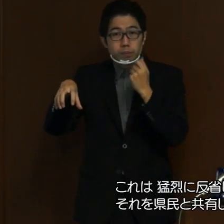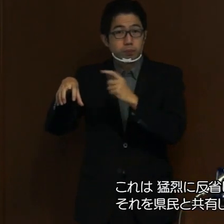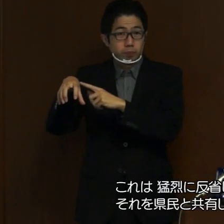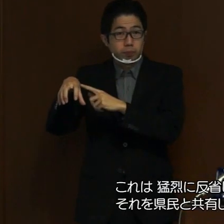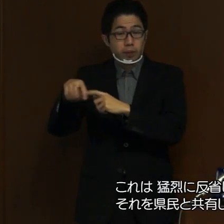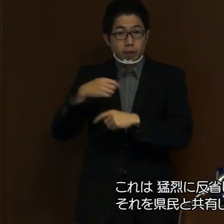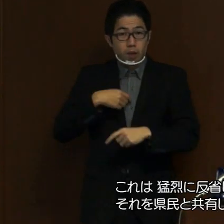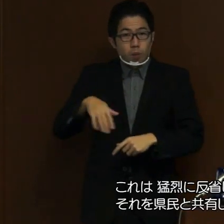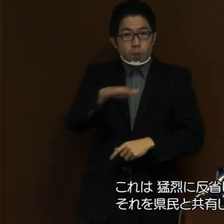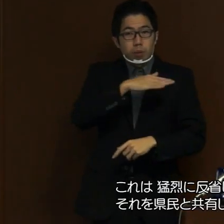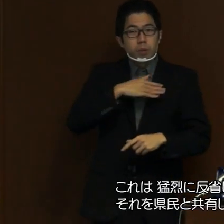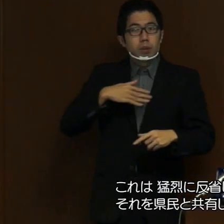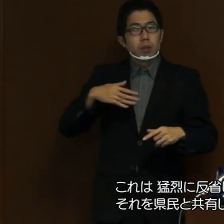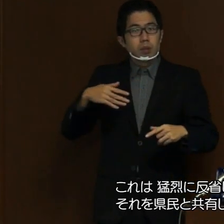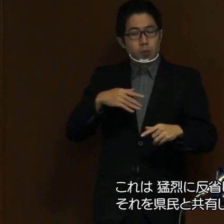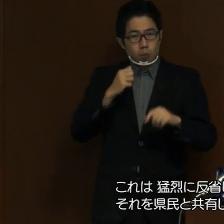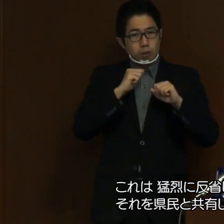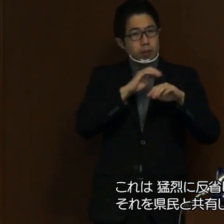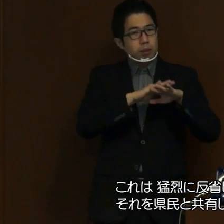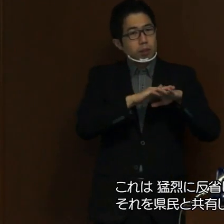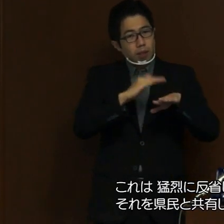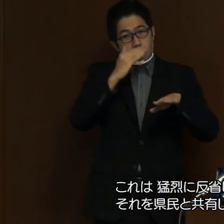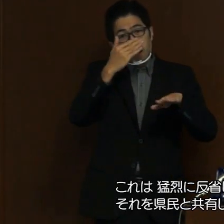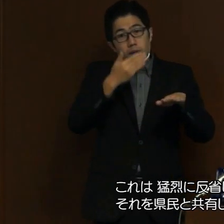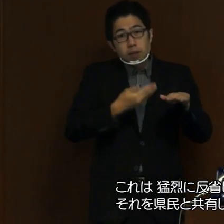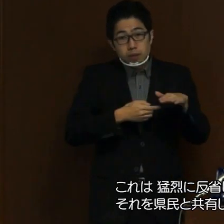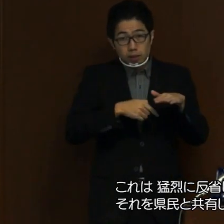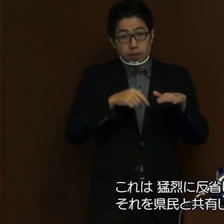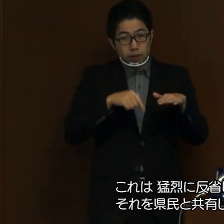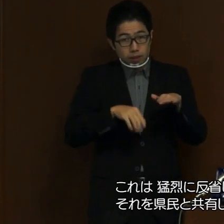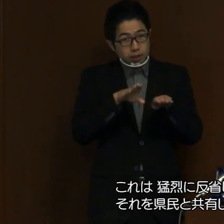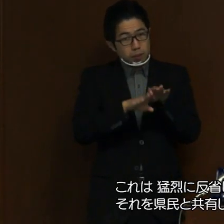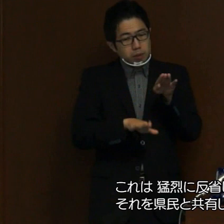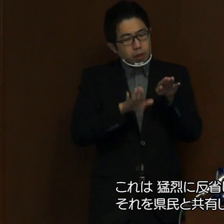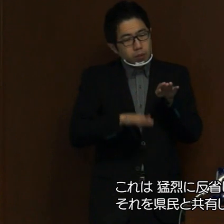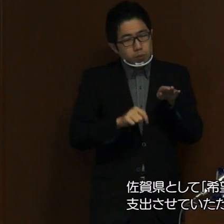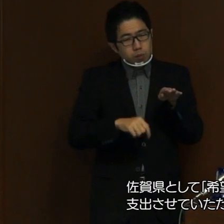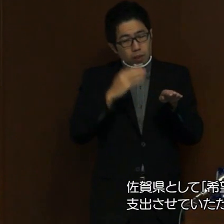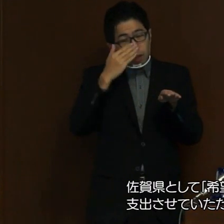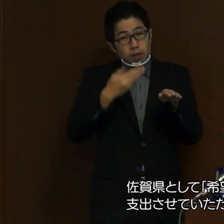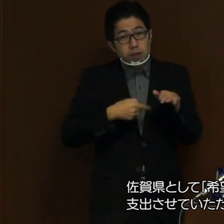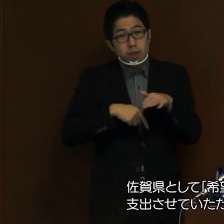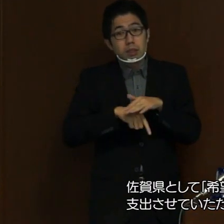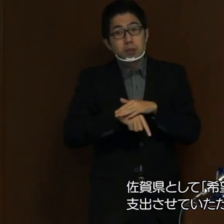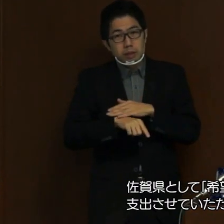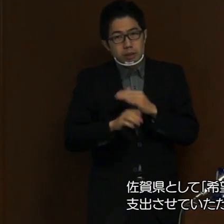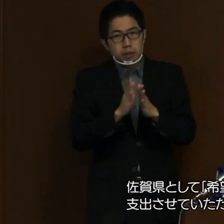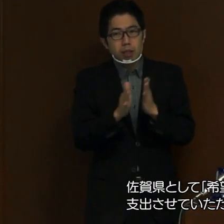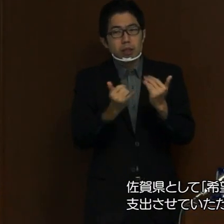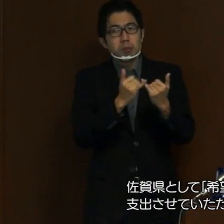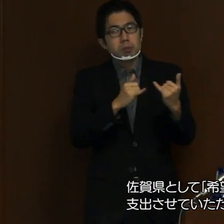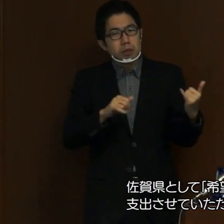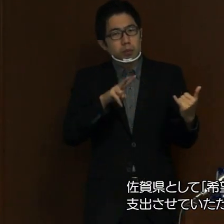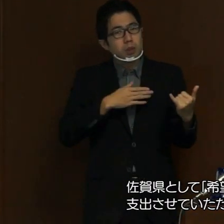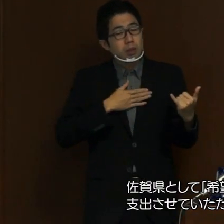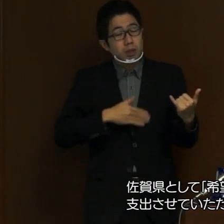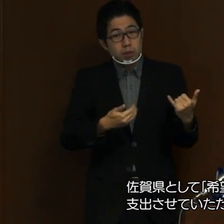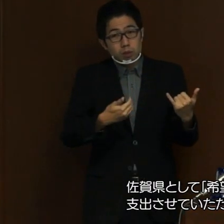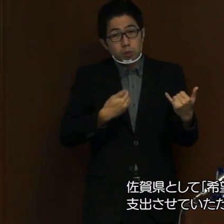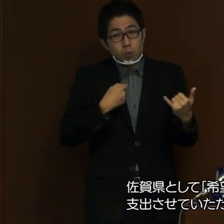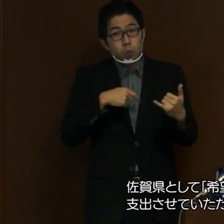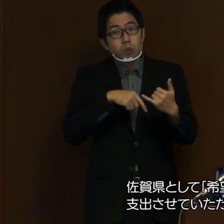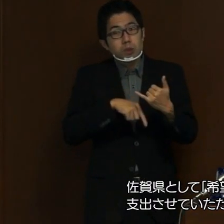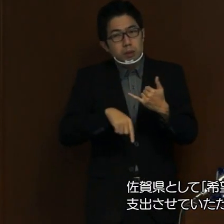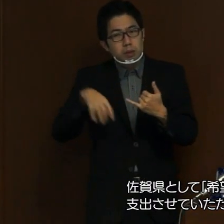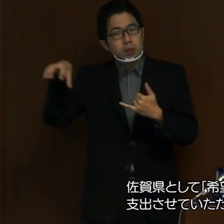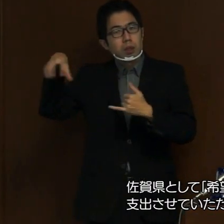ということをこれ猛烈に反省して、それを県民と共有したいということで、佐賀県として、その希望の鐘の費用